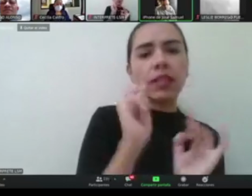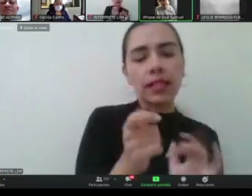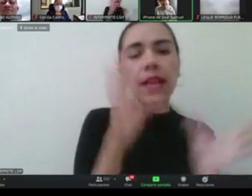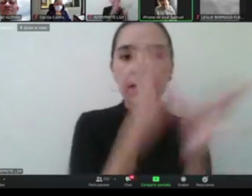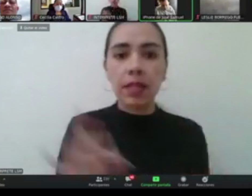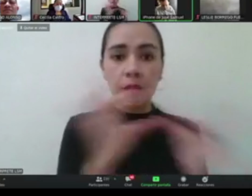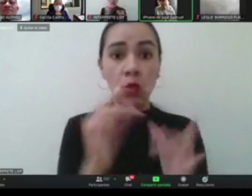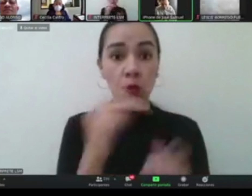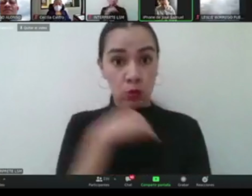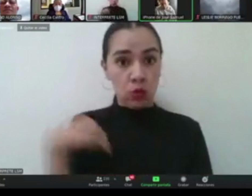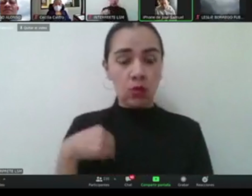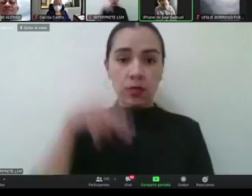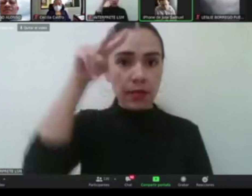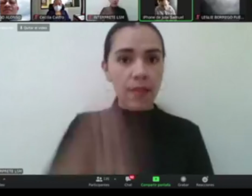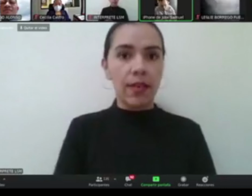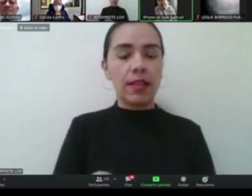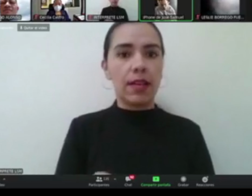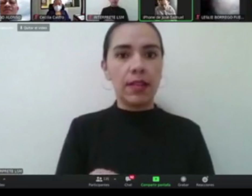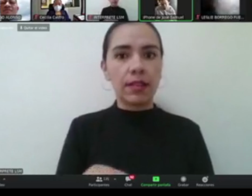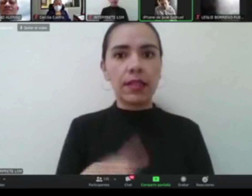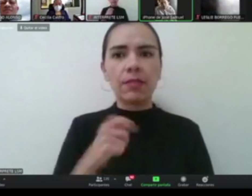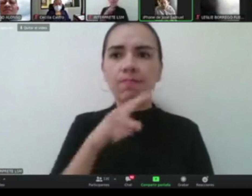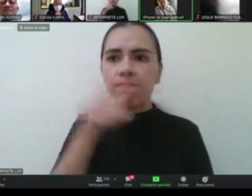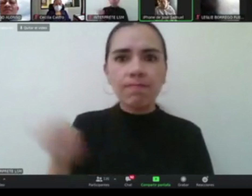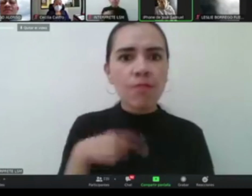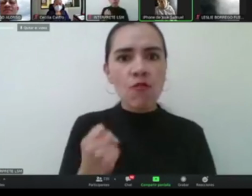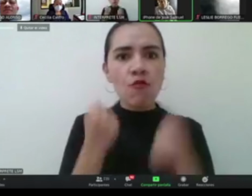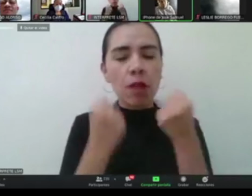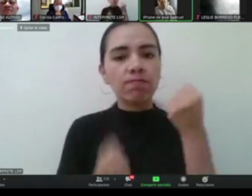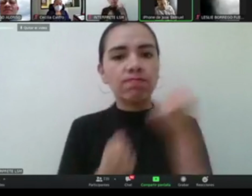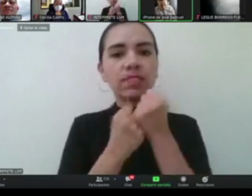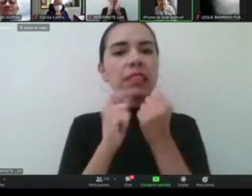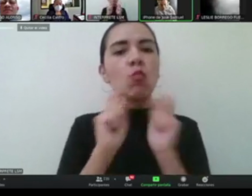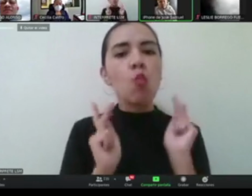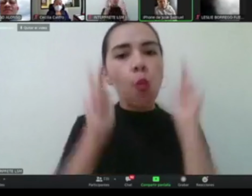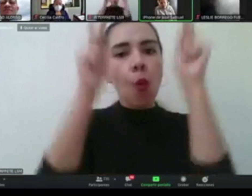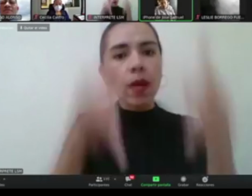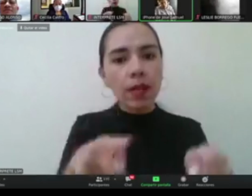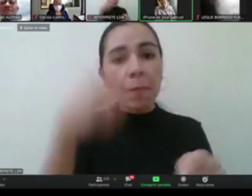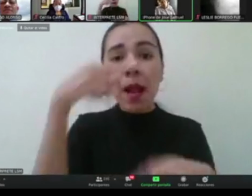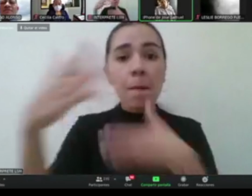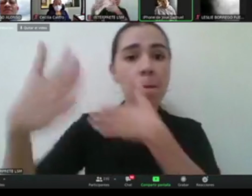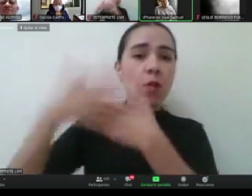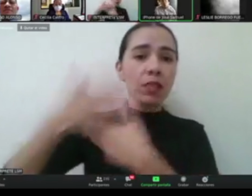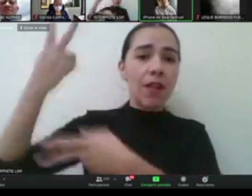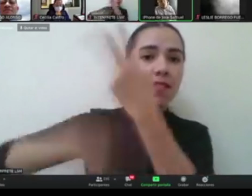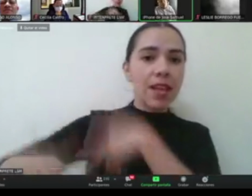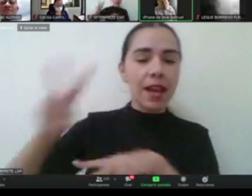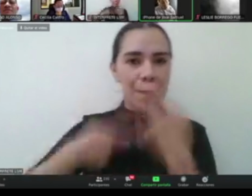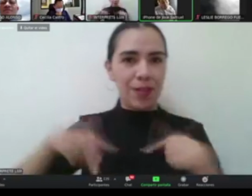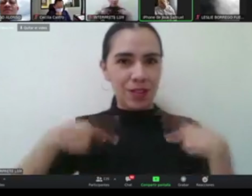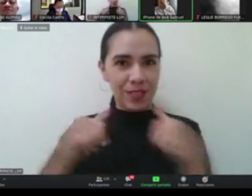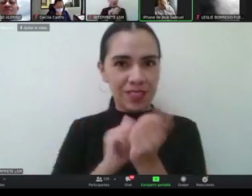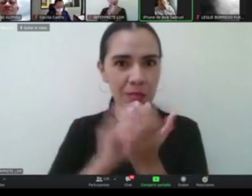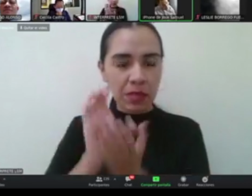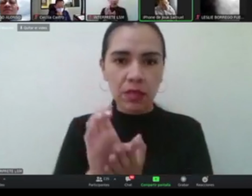verdaderamente aquellos que estamos construyendo estos puentes para los que vienen. Porque estos puentes nos van a